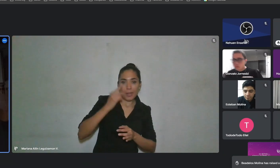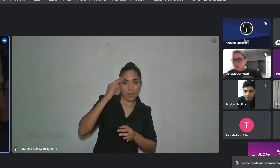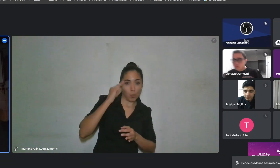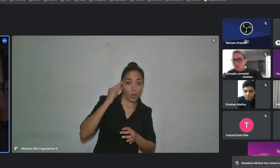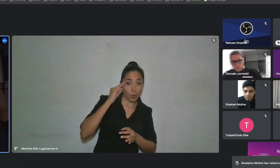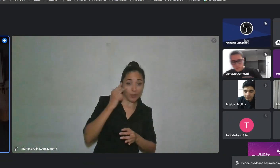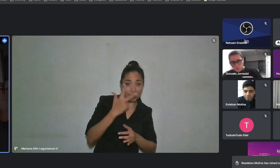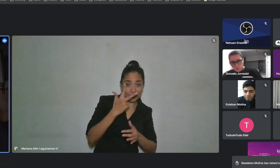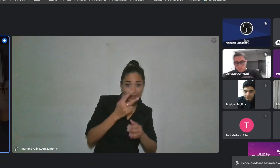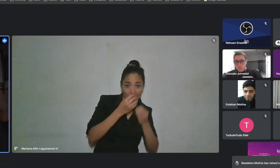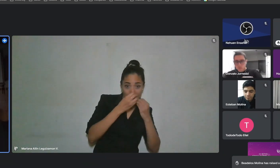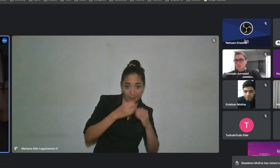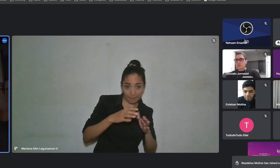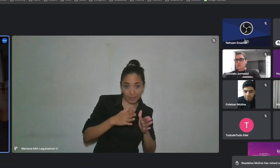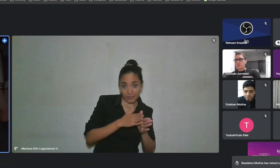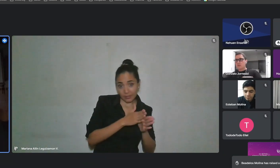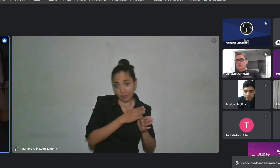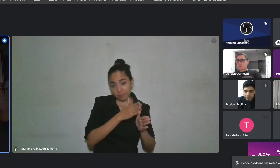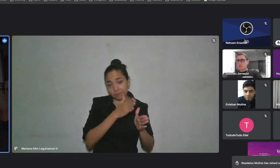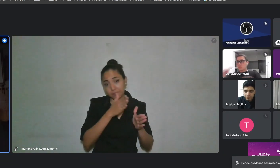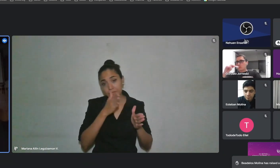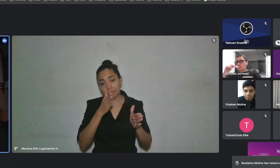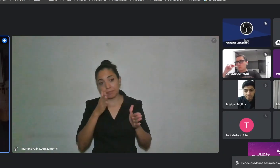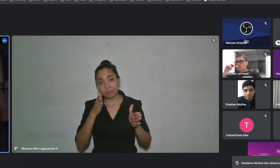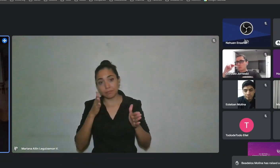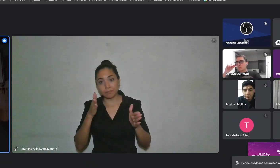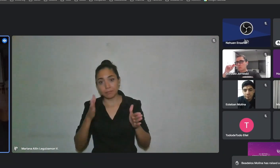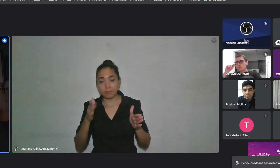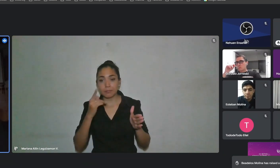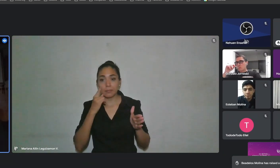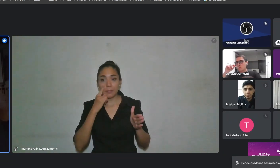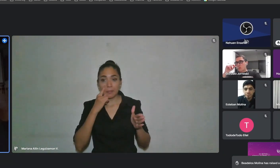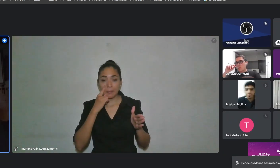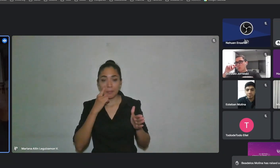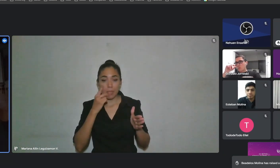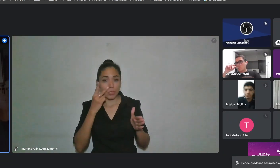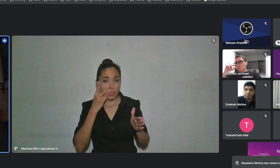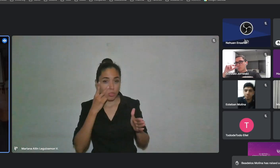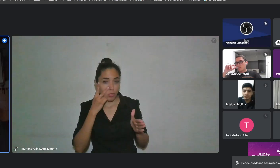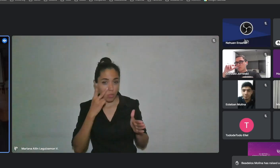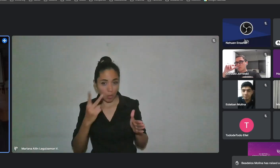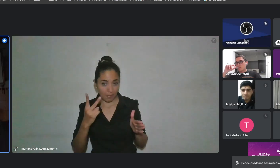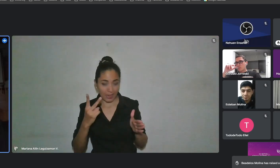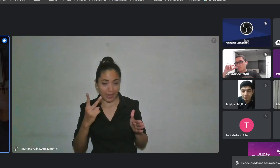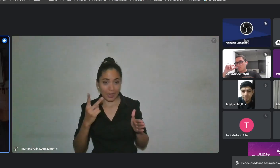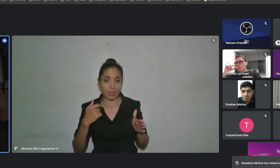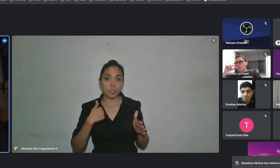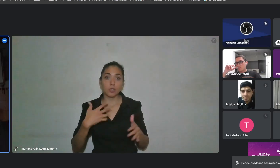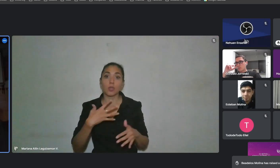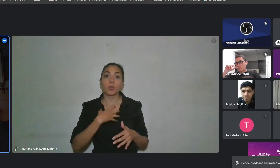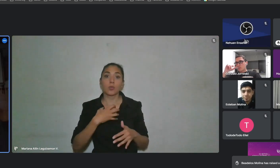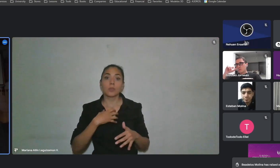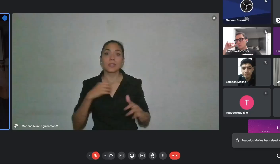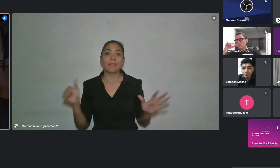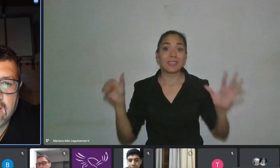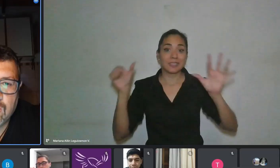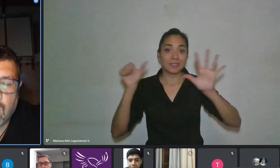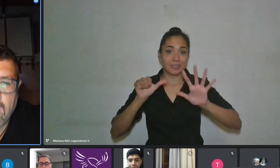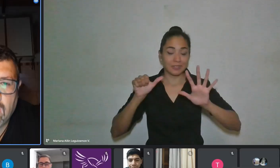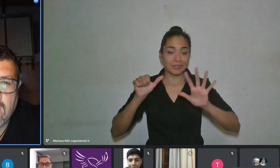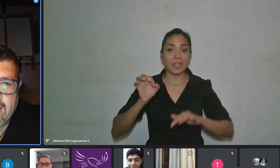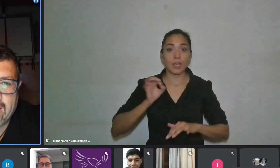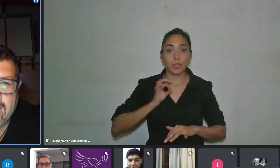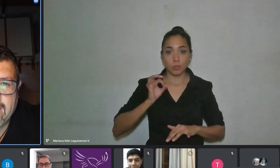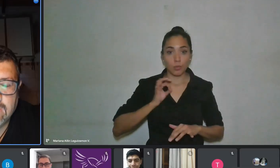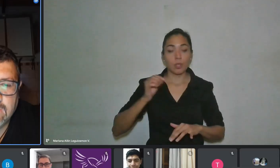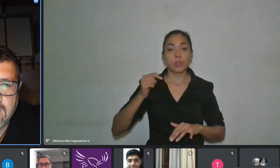estudiar. Eh, en el año 2000, cursando ya el sexto año, yo cuelgo